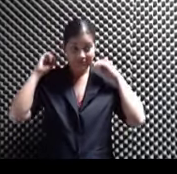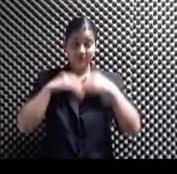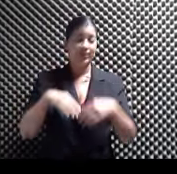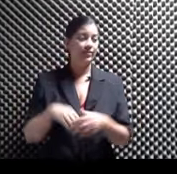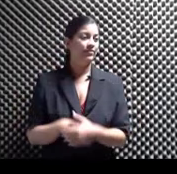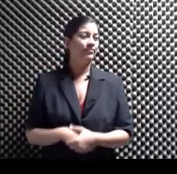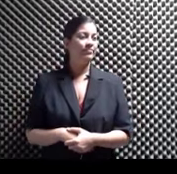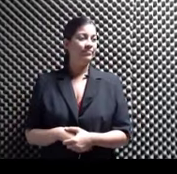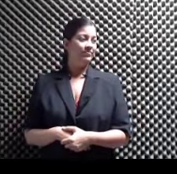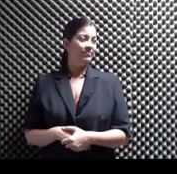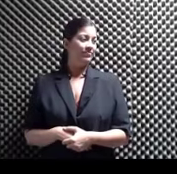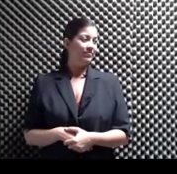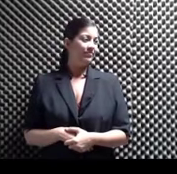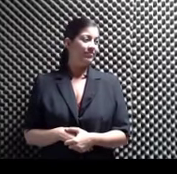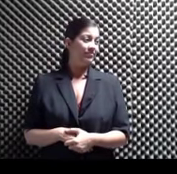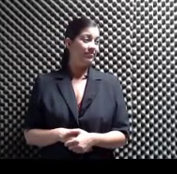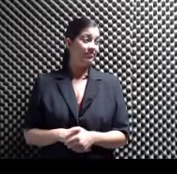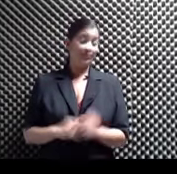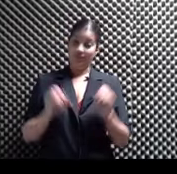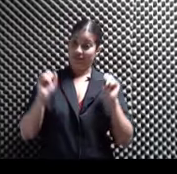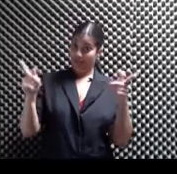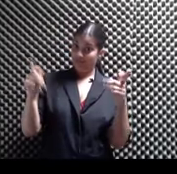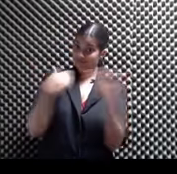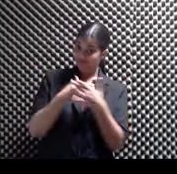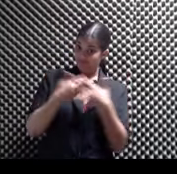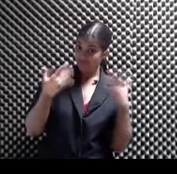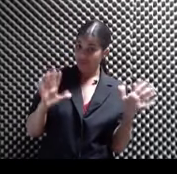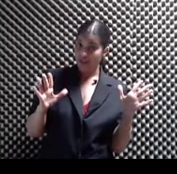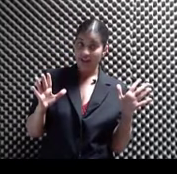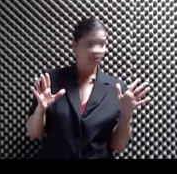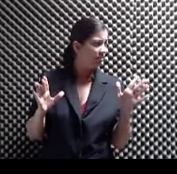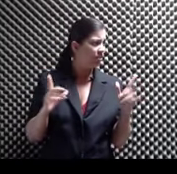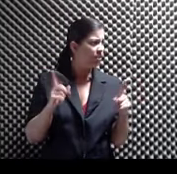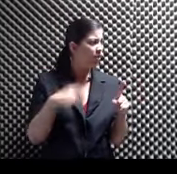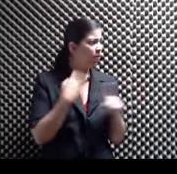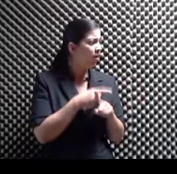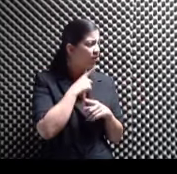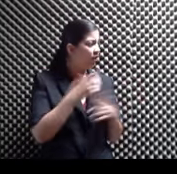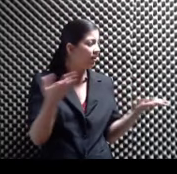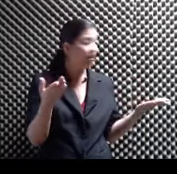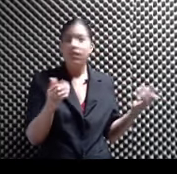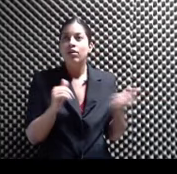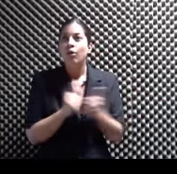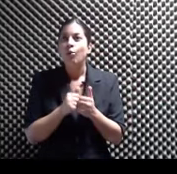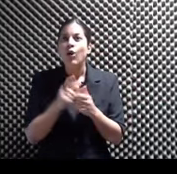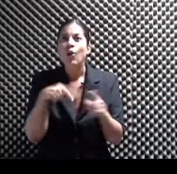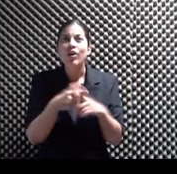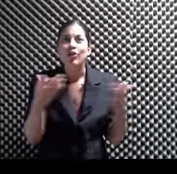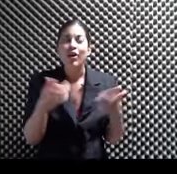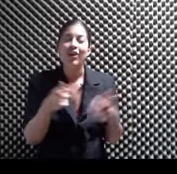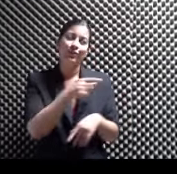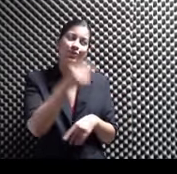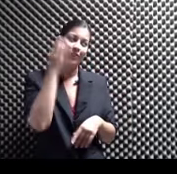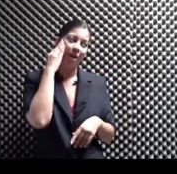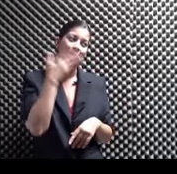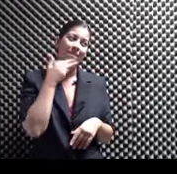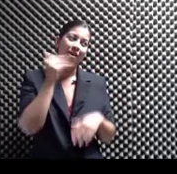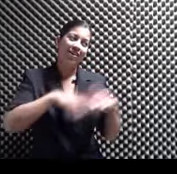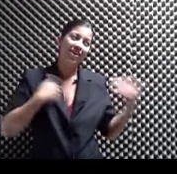Verdad, hay que informarlo. Bueno, pues aquí llegamos. Mira, ¿cuándo es esto, mija? ¿Cómo que cuándo es? Tú mejor que yo